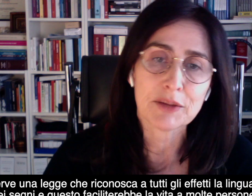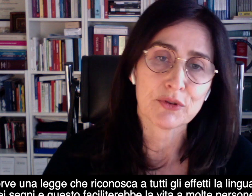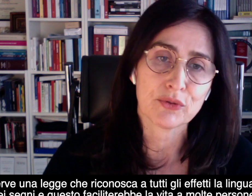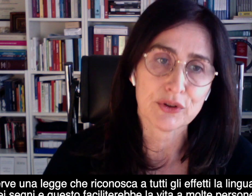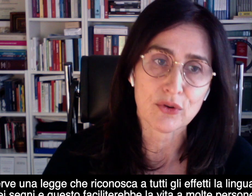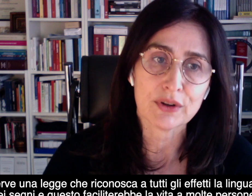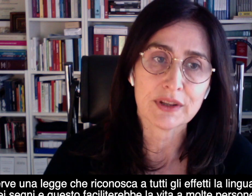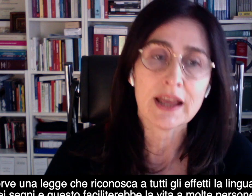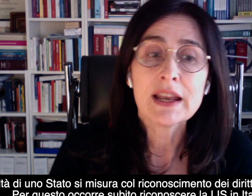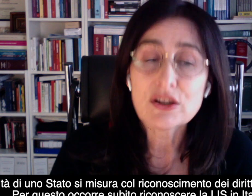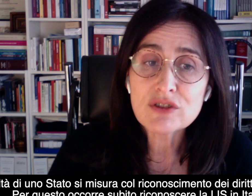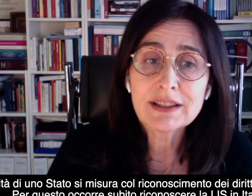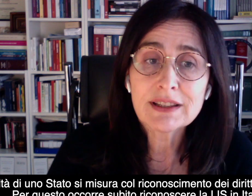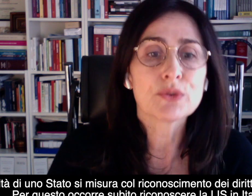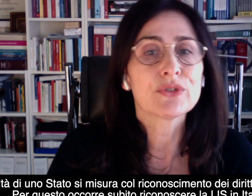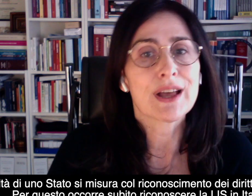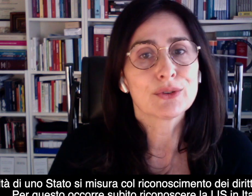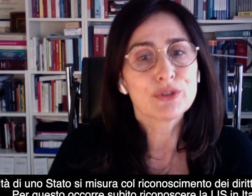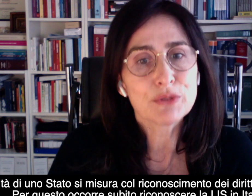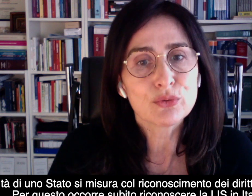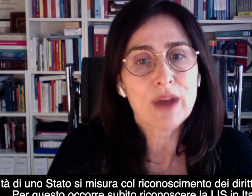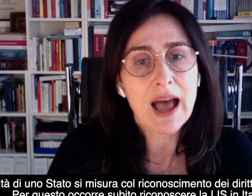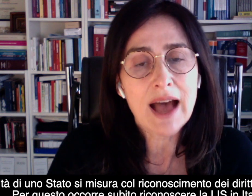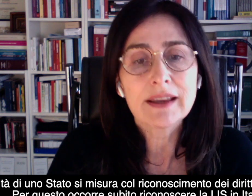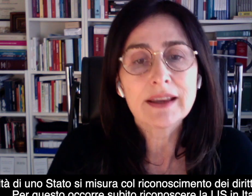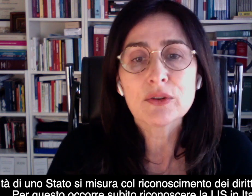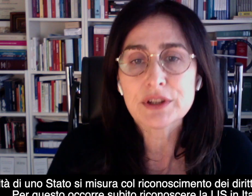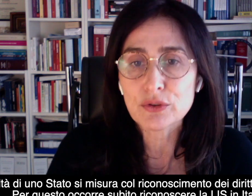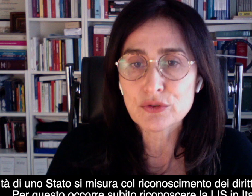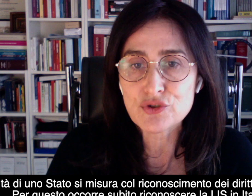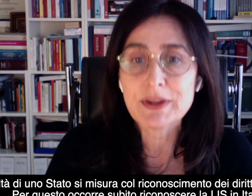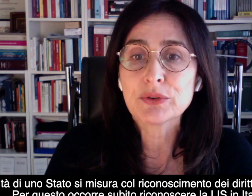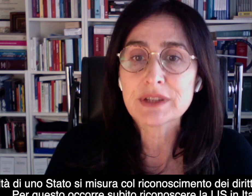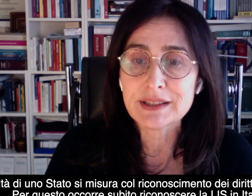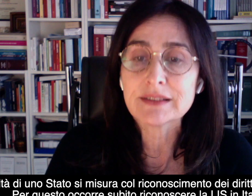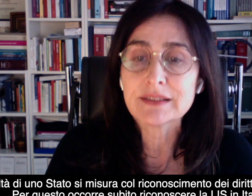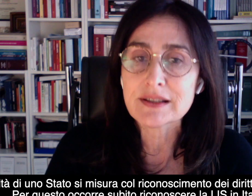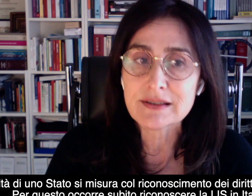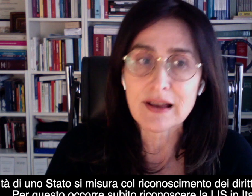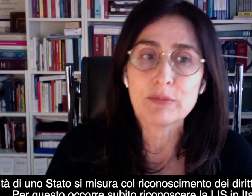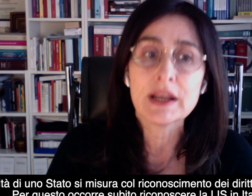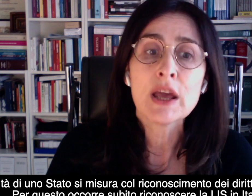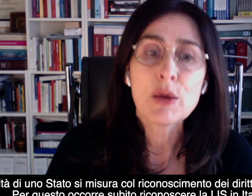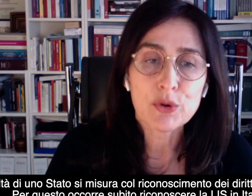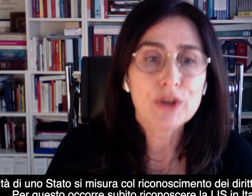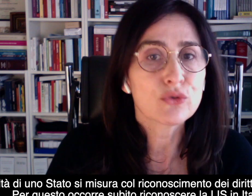persone sorde la scelta di uno stato si misura anche con il riconoscimento dei diritti dei disabili per questo occorre